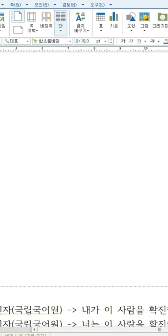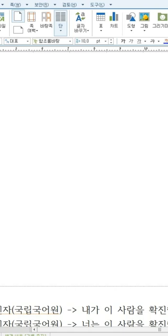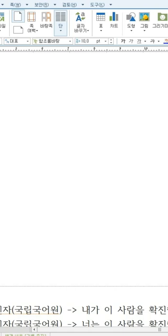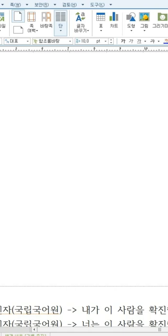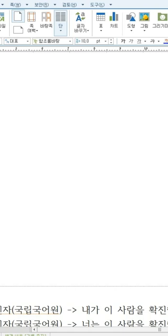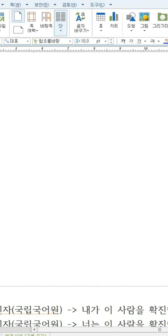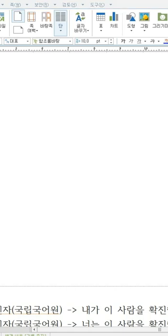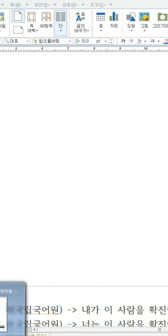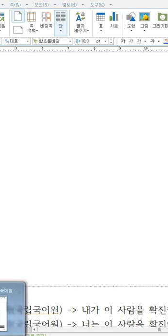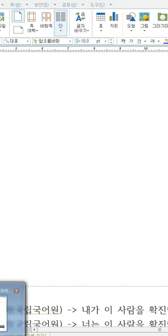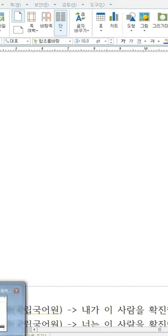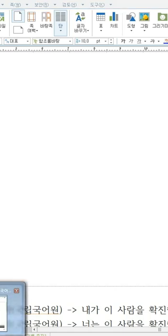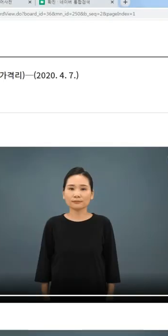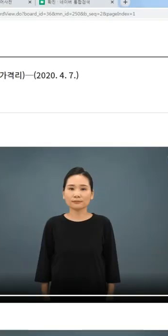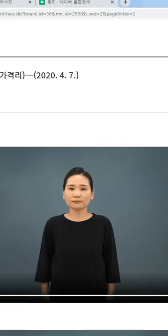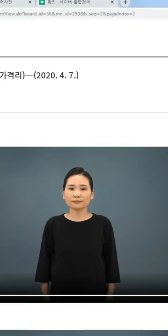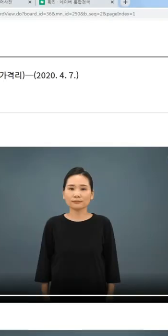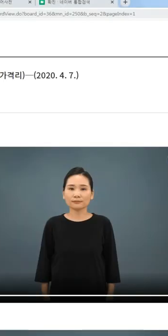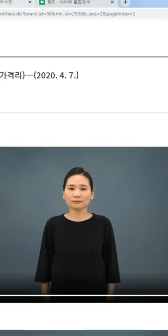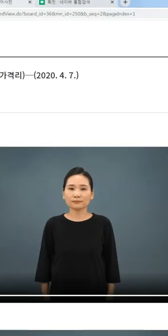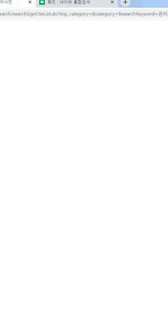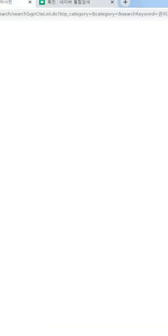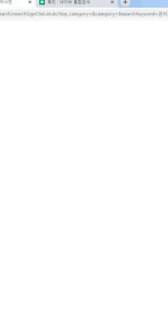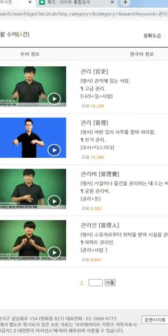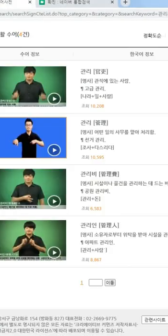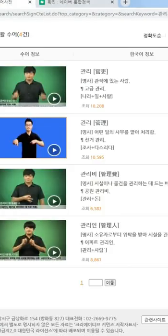진단은 아니거든요. 이게